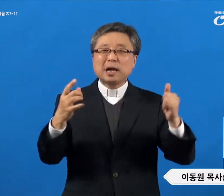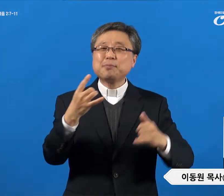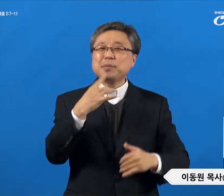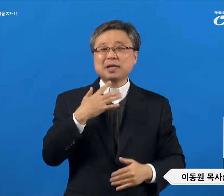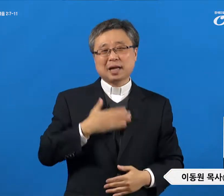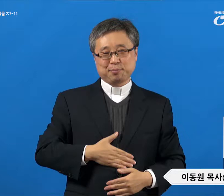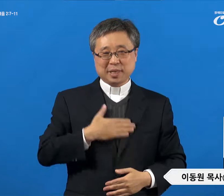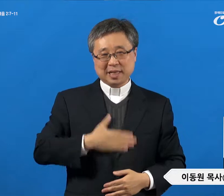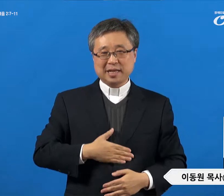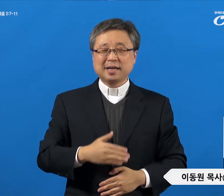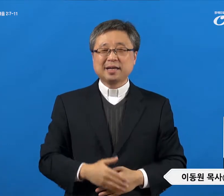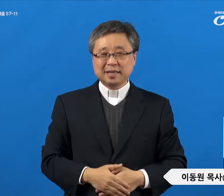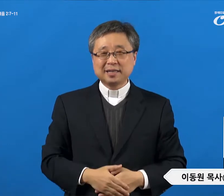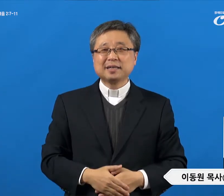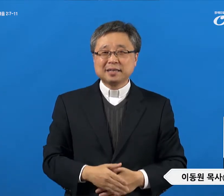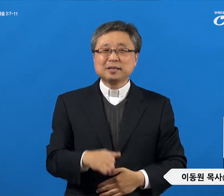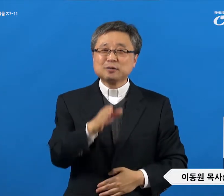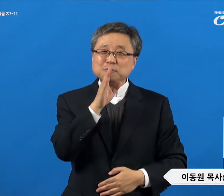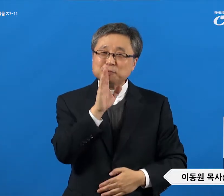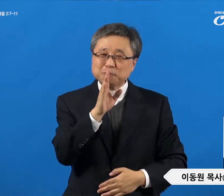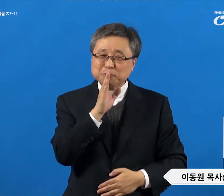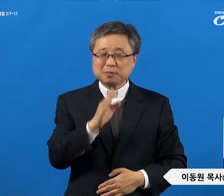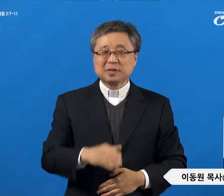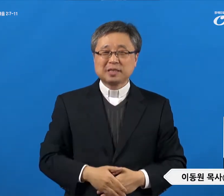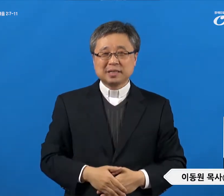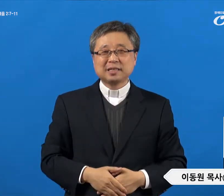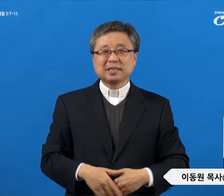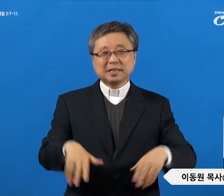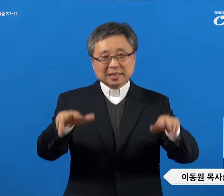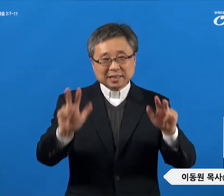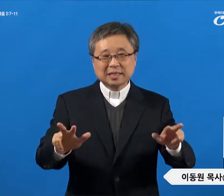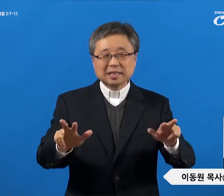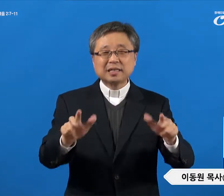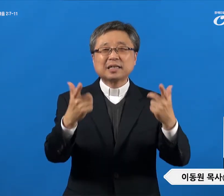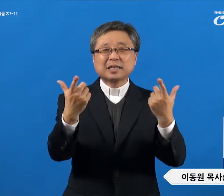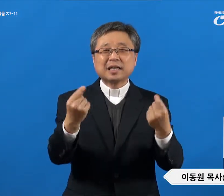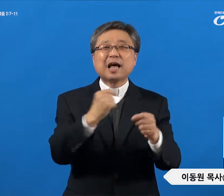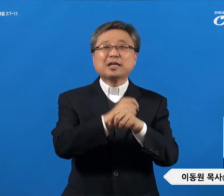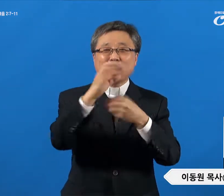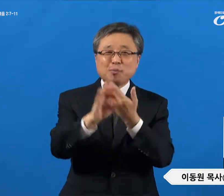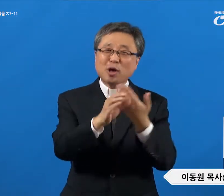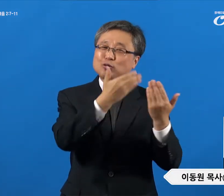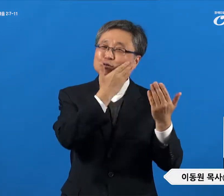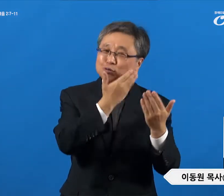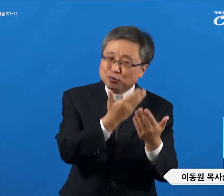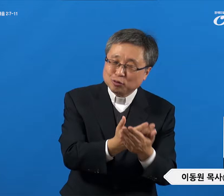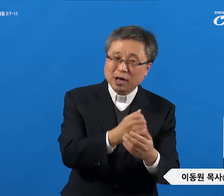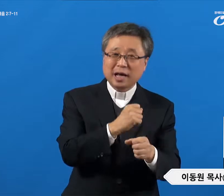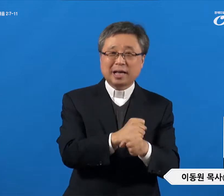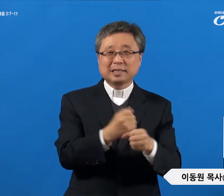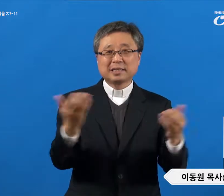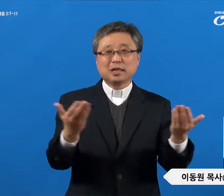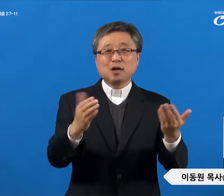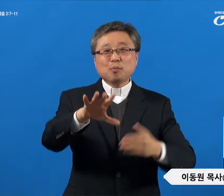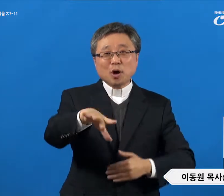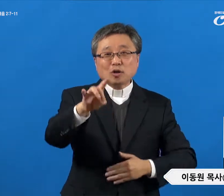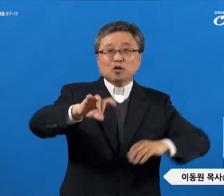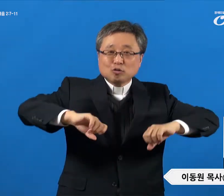사람만. 네. 자, 그렇다면 중요한 것이 먼저 순종을 배우는 일입니다.